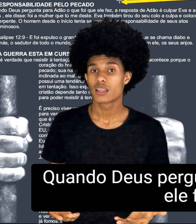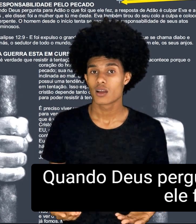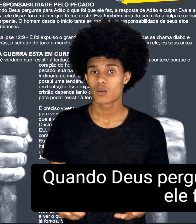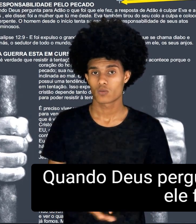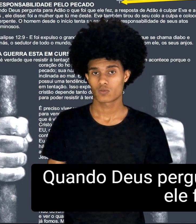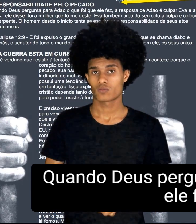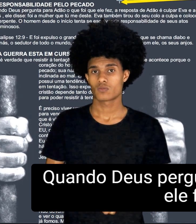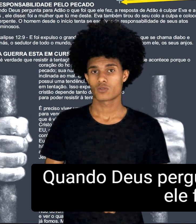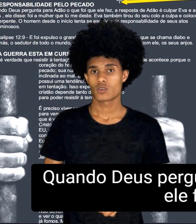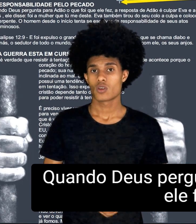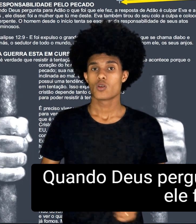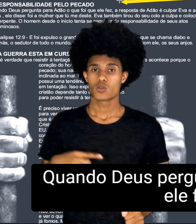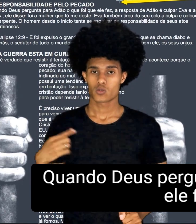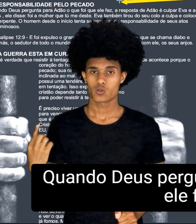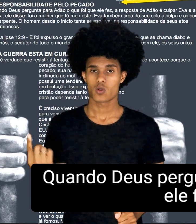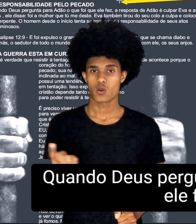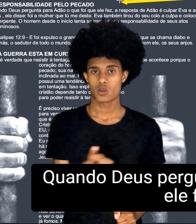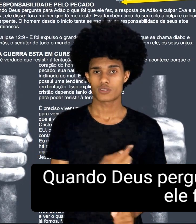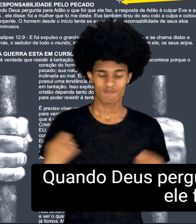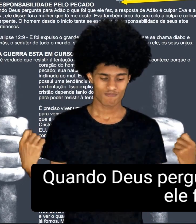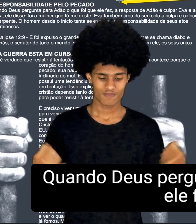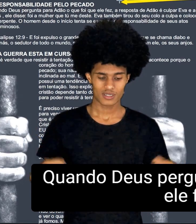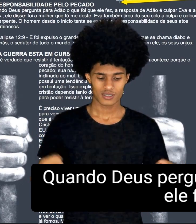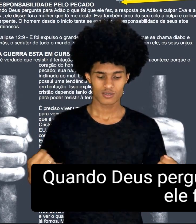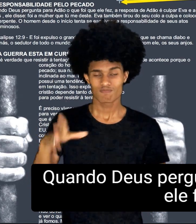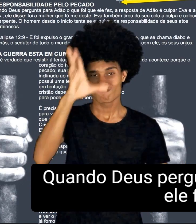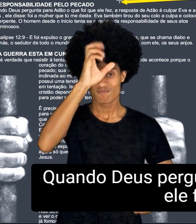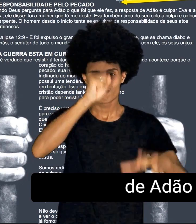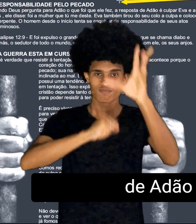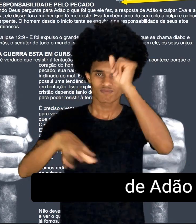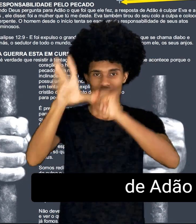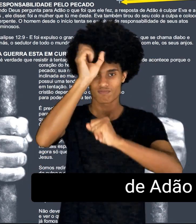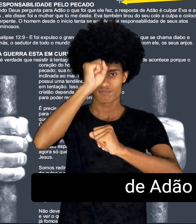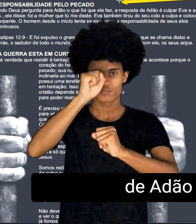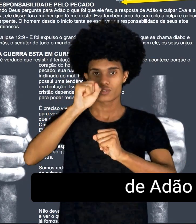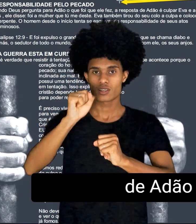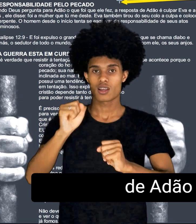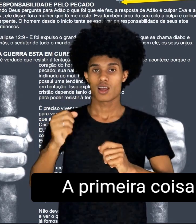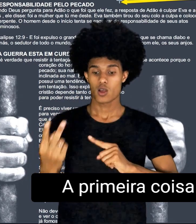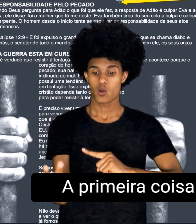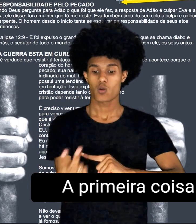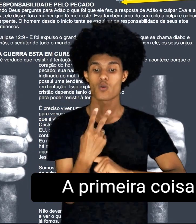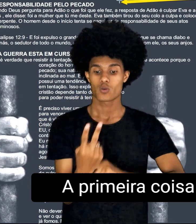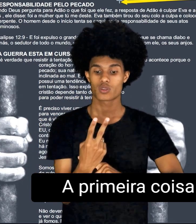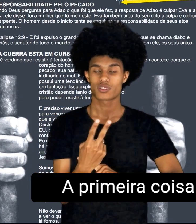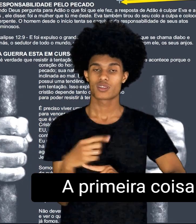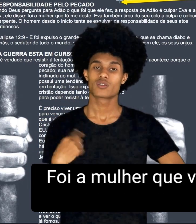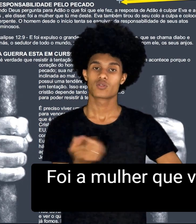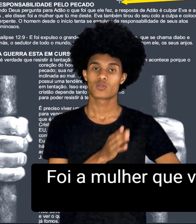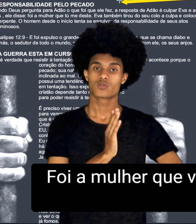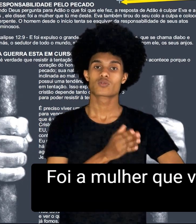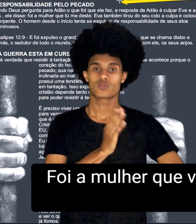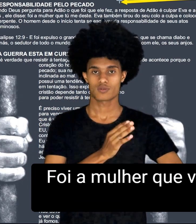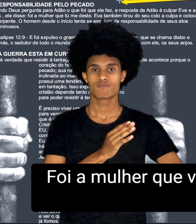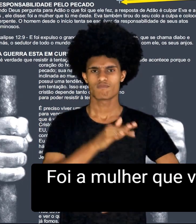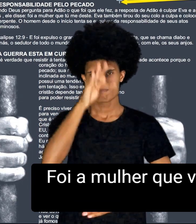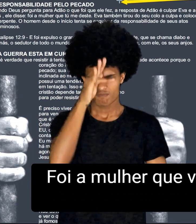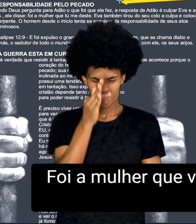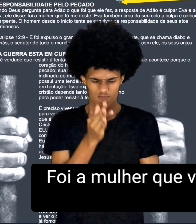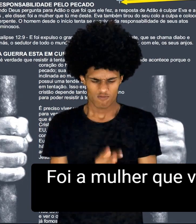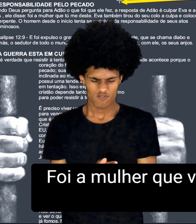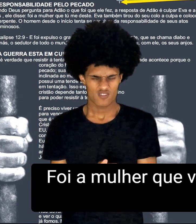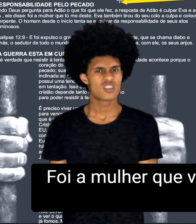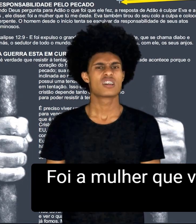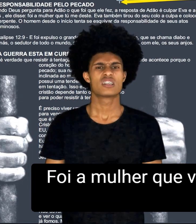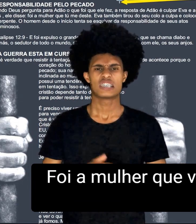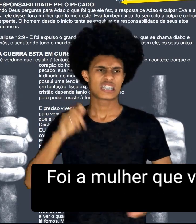responsabilidade. Quando Deus pergunta para Adão o que foi que ele fez, a resposta de Adão é culpar a Eva, né? A primeira coisa que Adão fez foi falar, foi a mulher que você me deu,